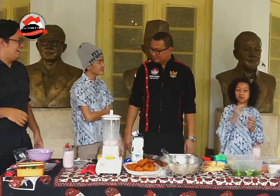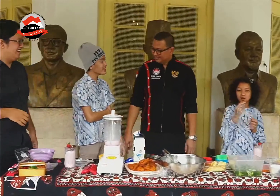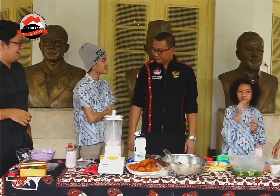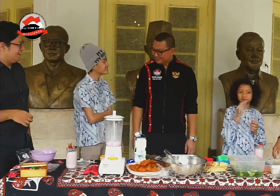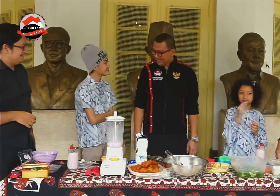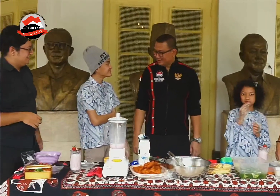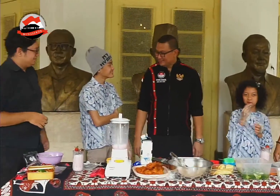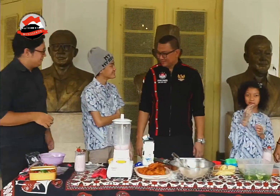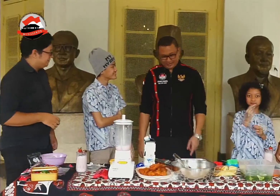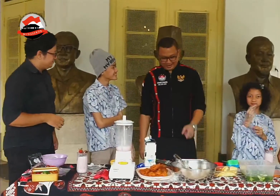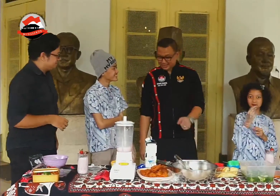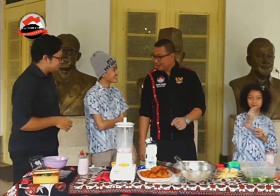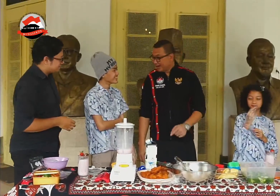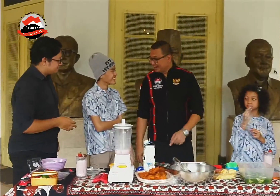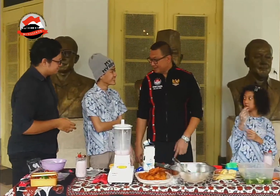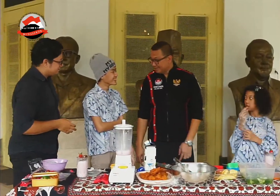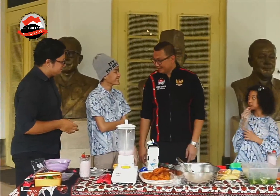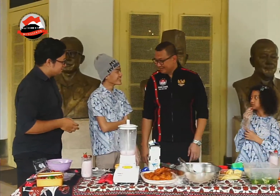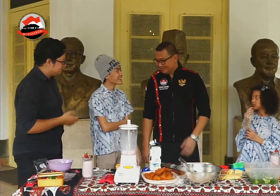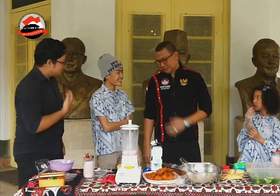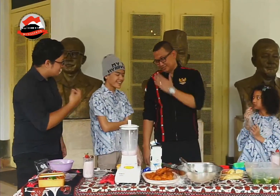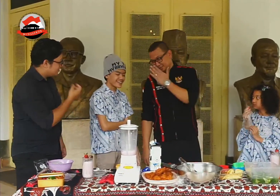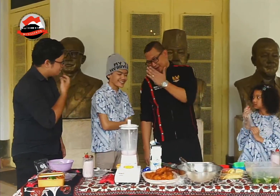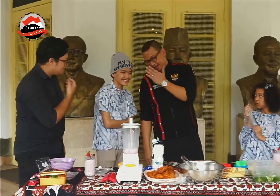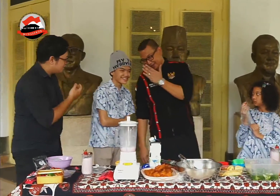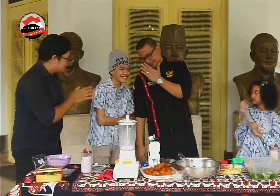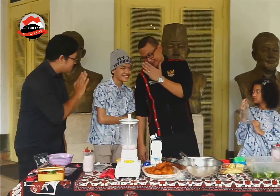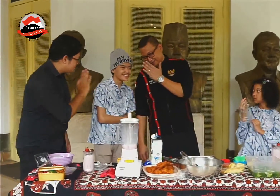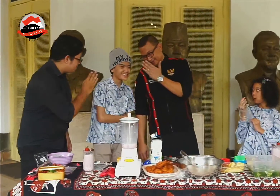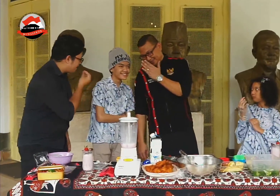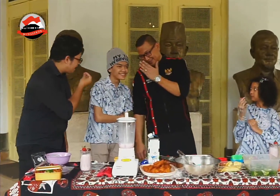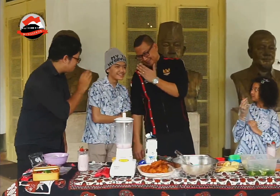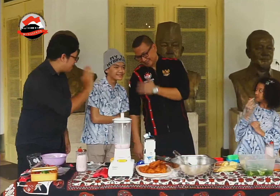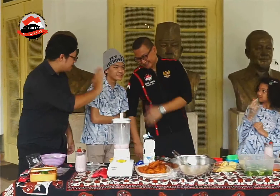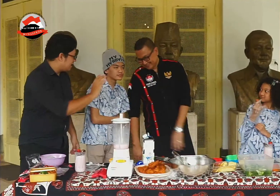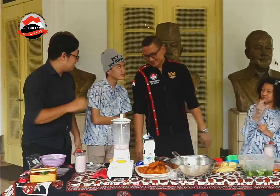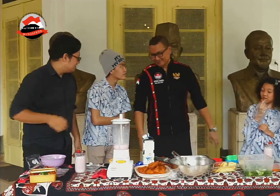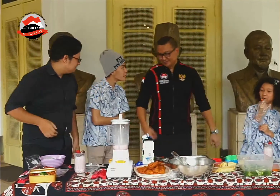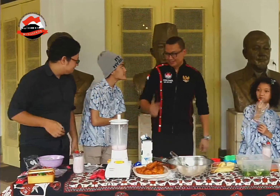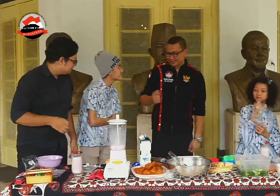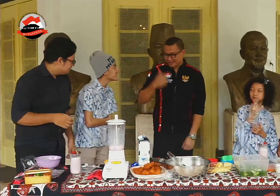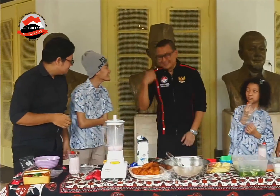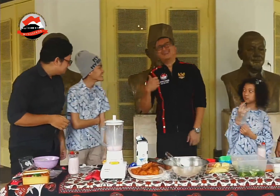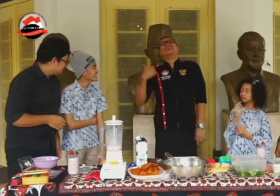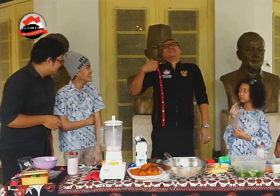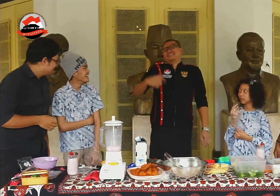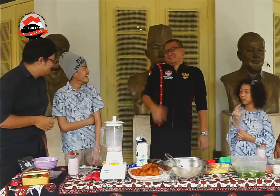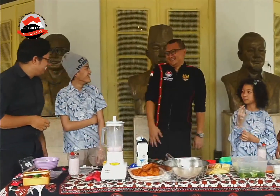Udah coba, udah nanti makan yang banyak ya. Nanti di belakang kita makan banyak.